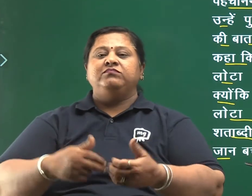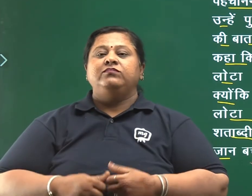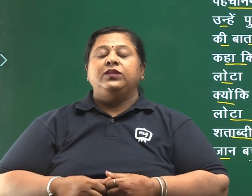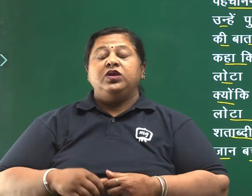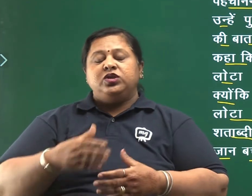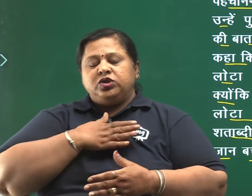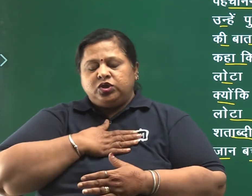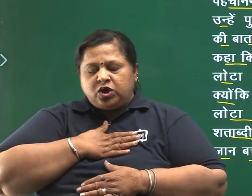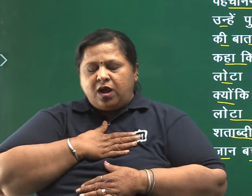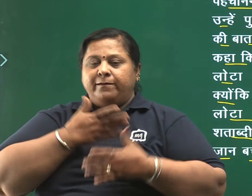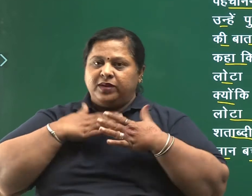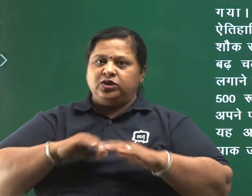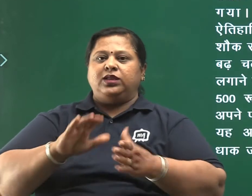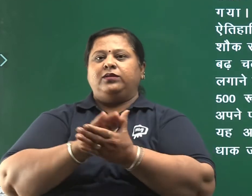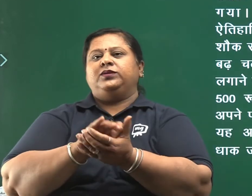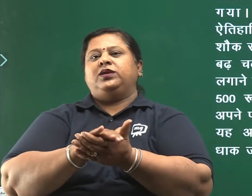जान बचाई थी।